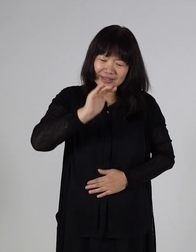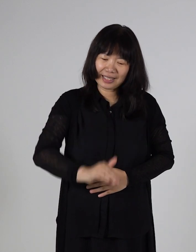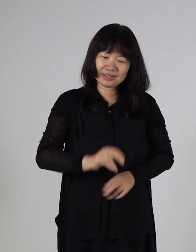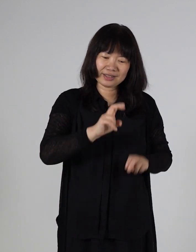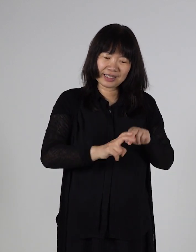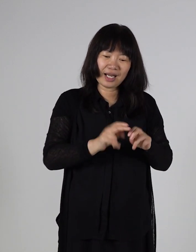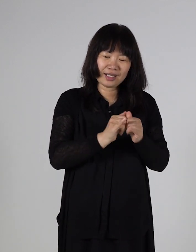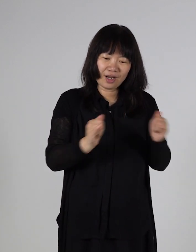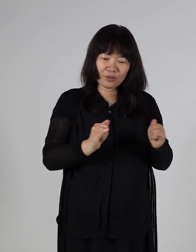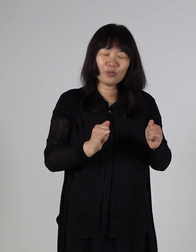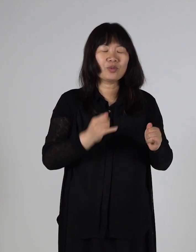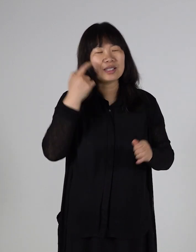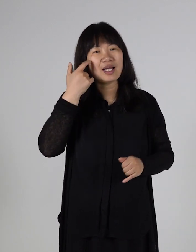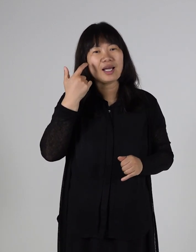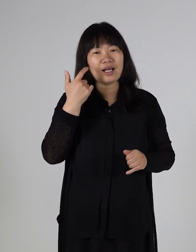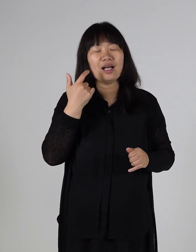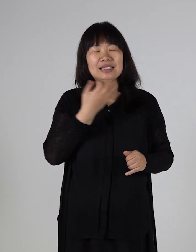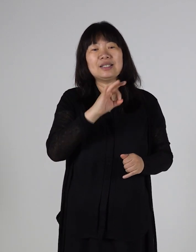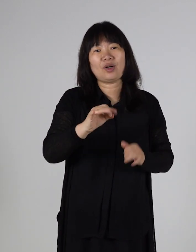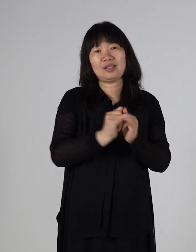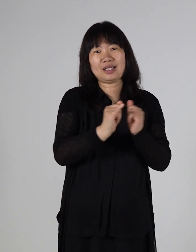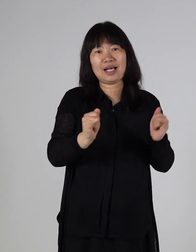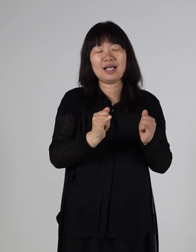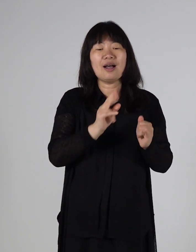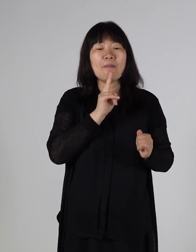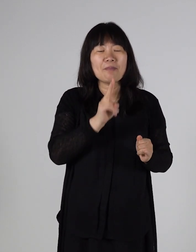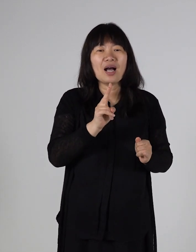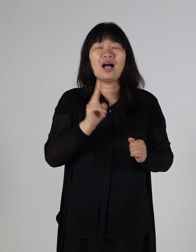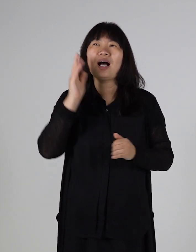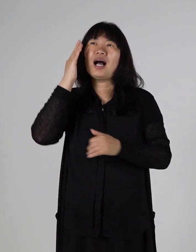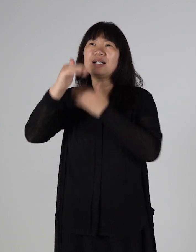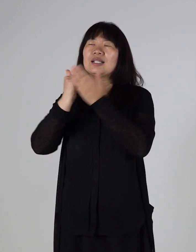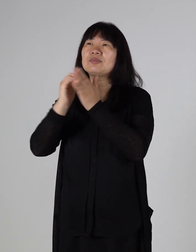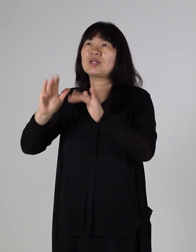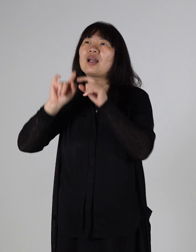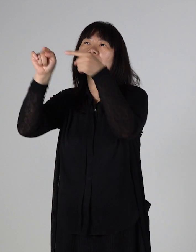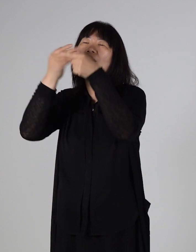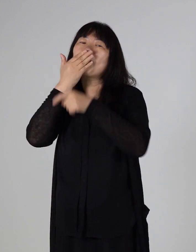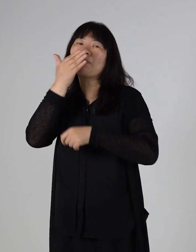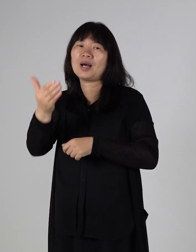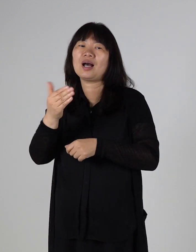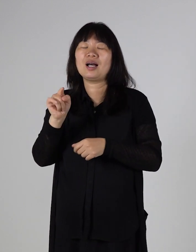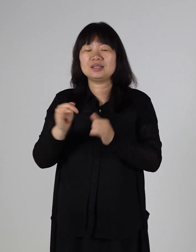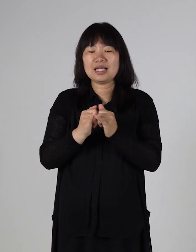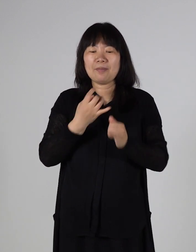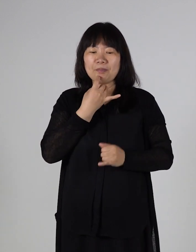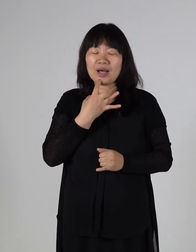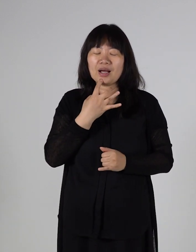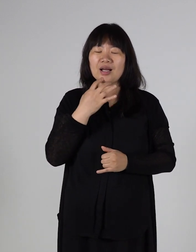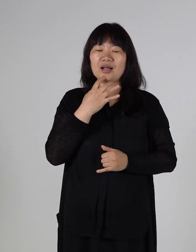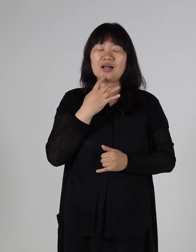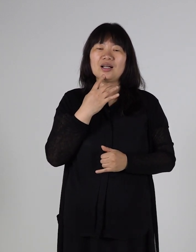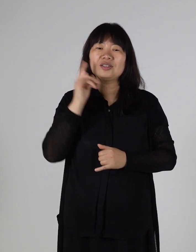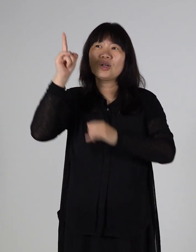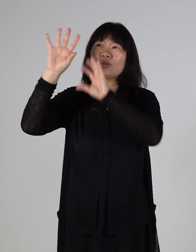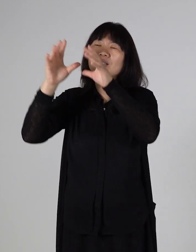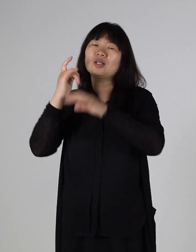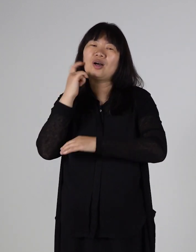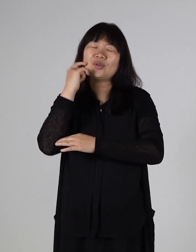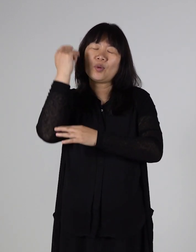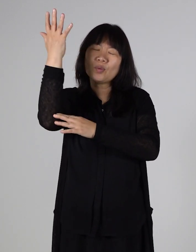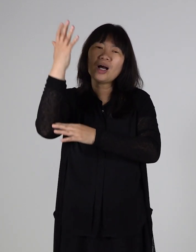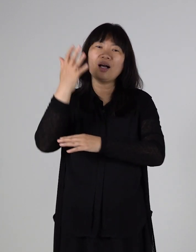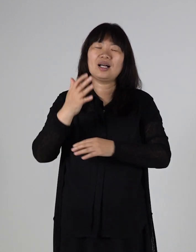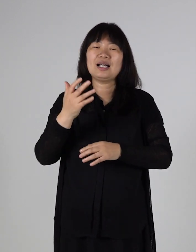자만이 하나님의 나라에 들어갈 수 있고, 그런 자만이 천국에서 존귀하게 영광을 큰 자로